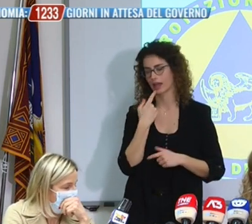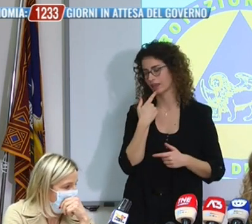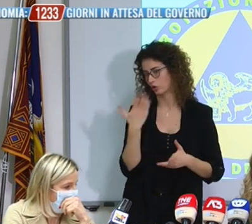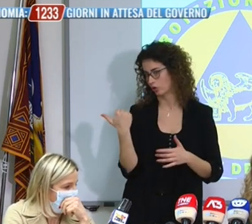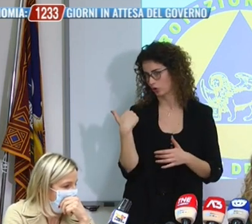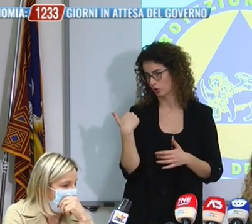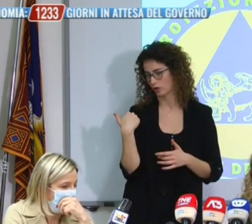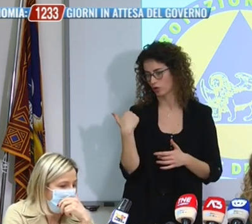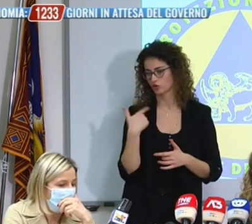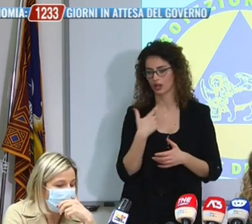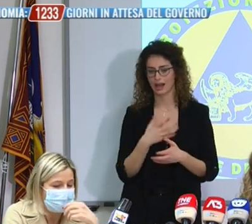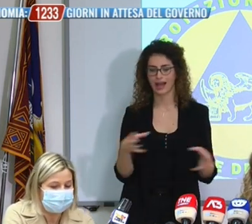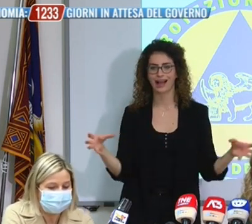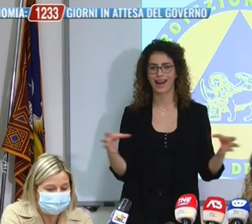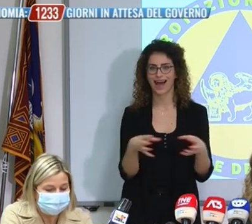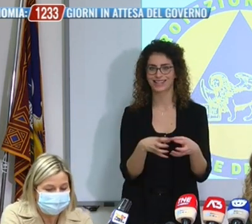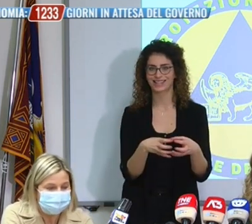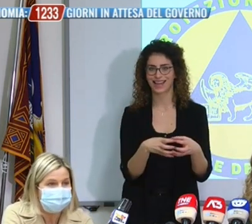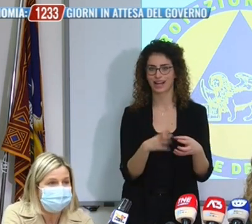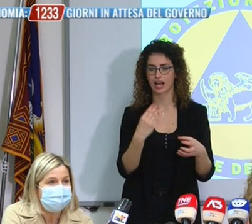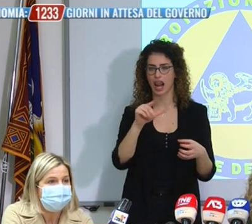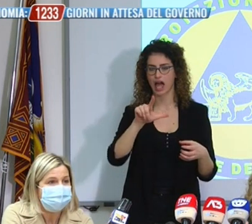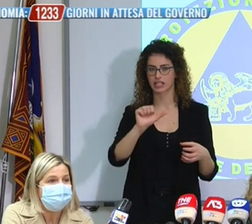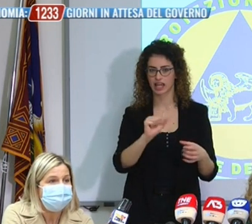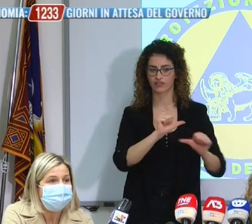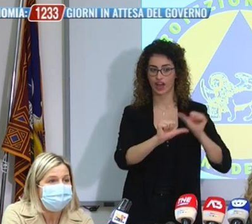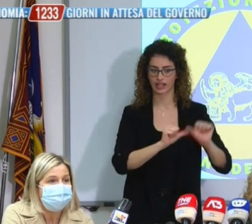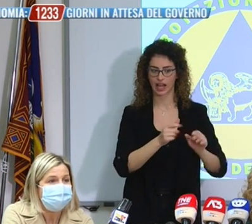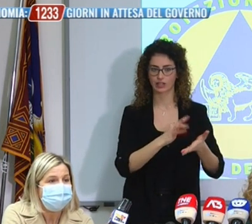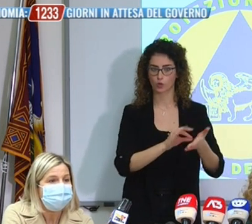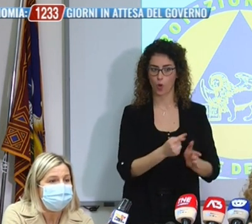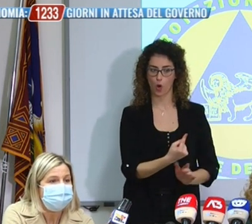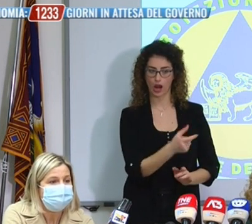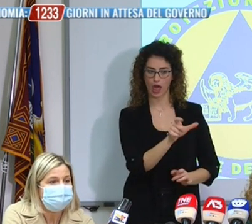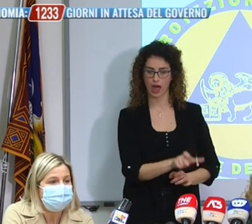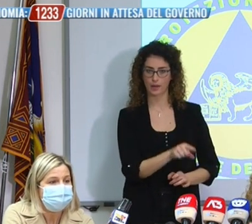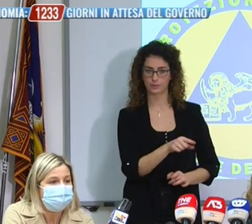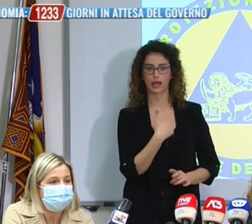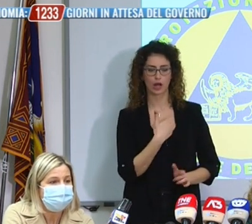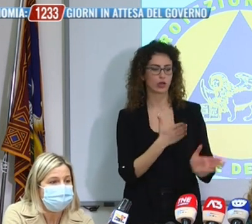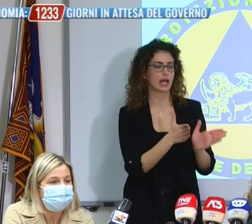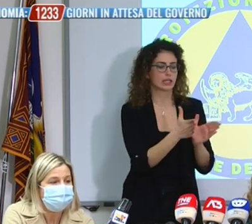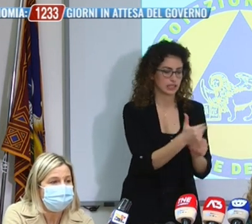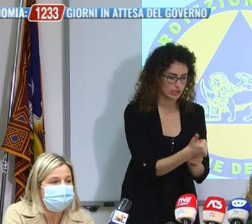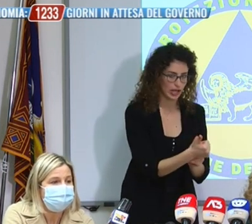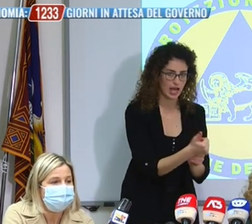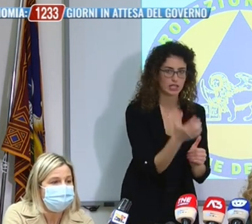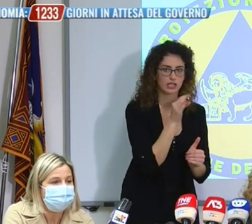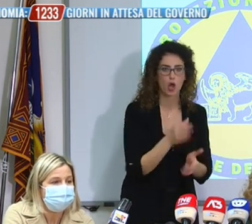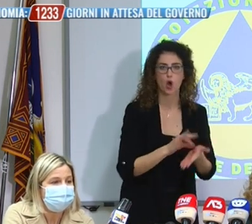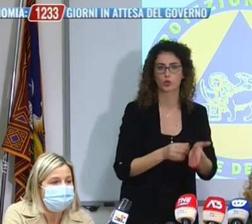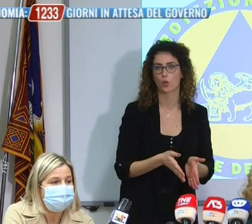volta scorsa, di un cluster di varianti in una scuola, allora lì può essere mirata alla singola classe o al singolo